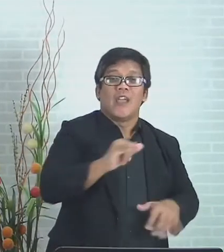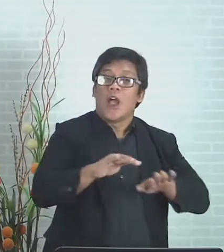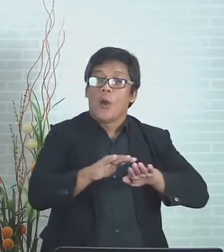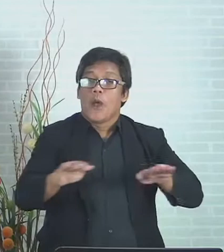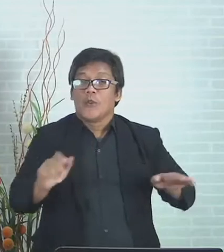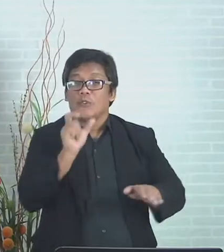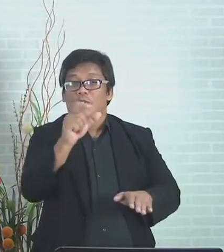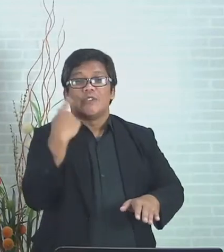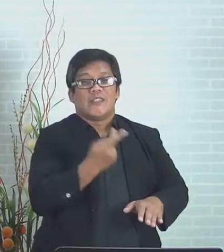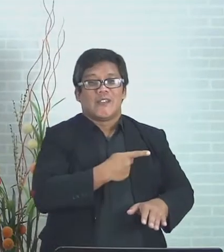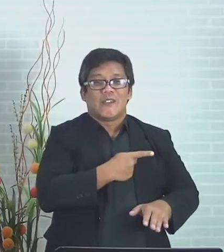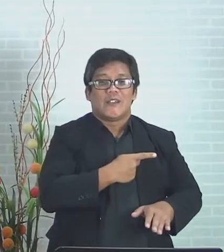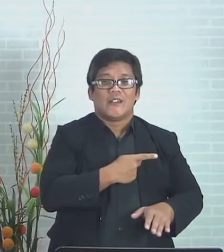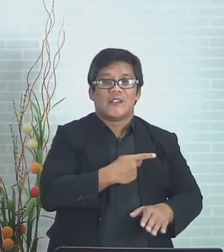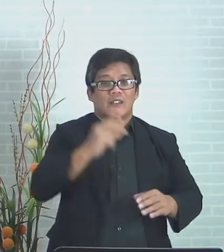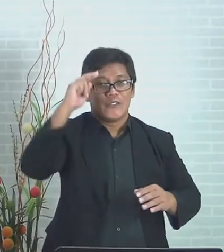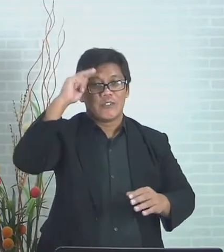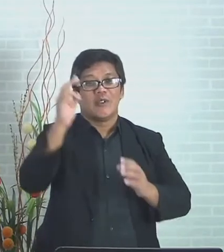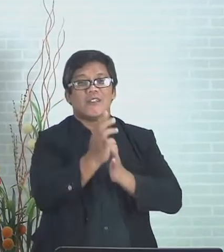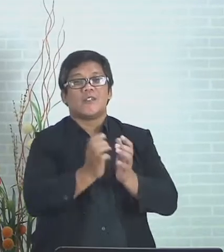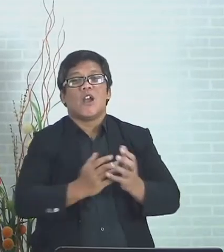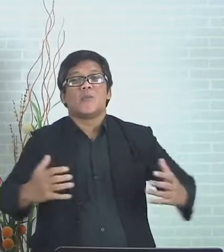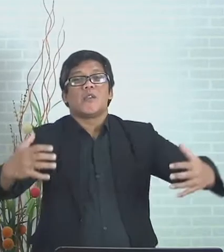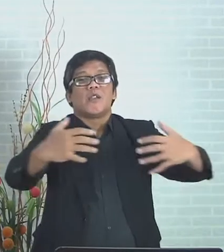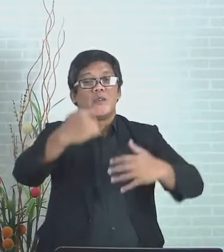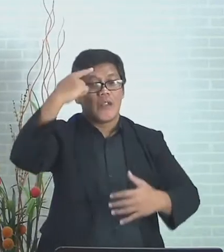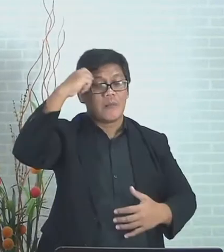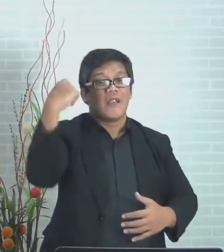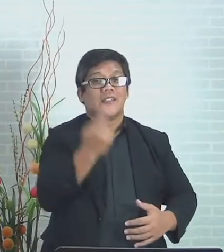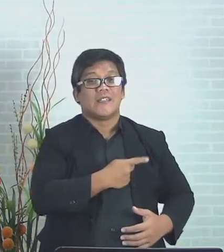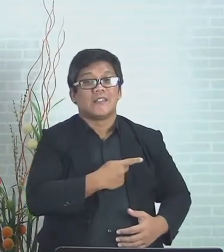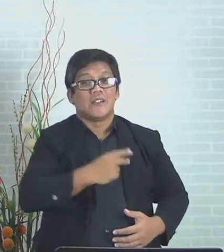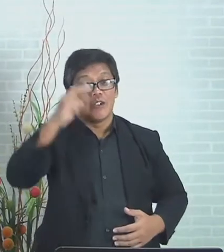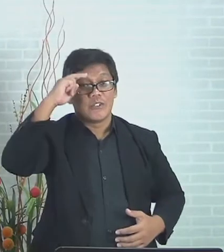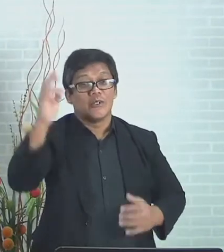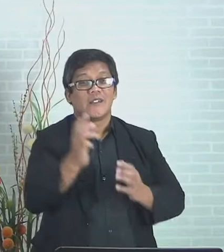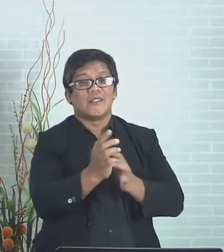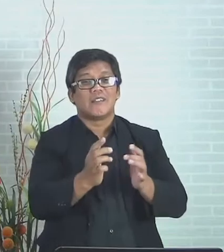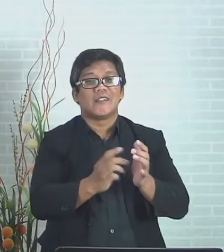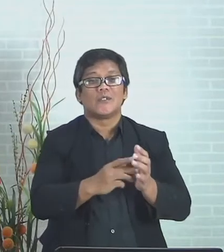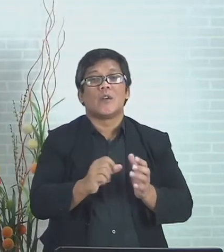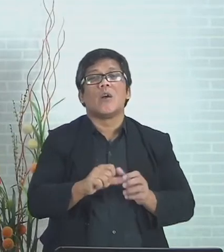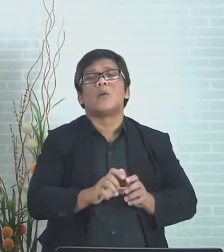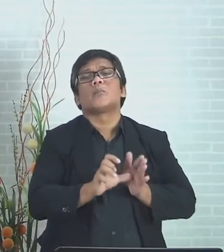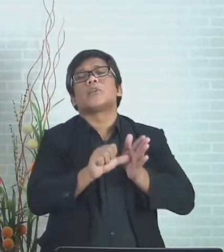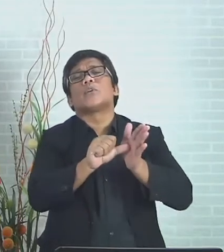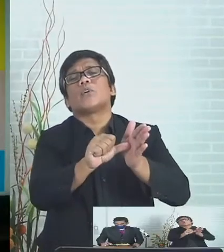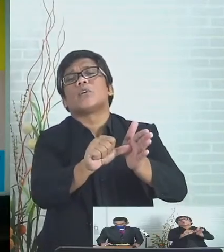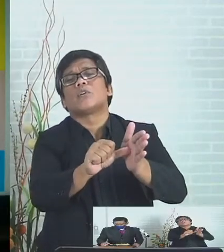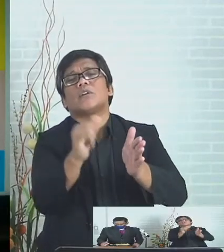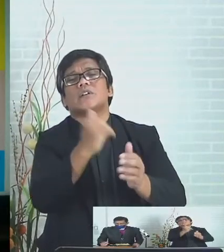kita semua Tuhan Yesus tempat perlindungan bagi kita dan Tuhan Yesus adalah penolong yang hebat bagi kita semua